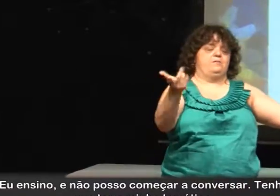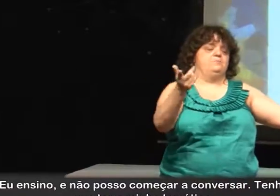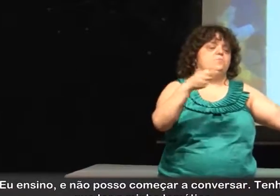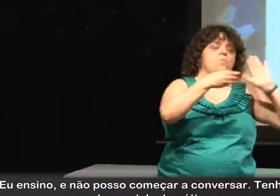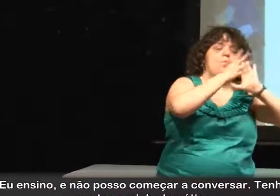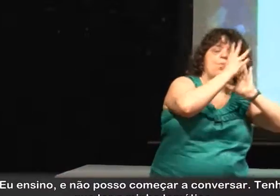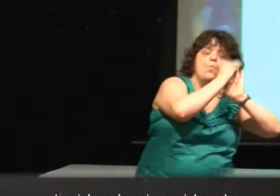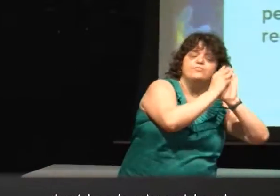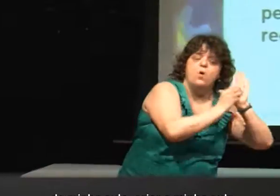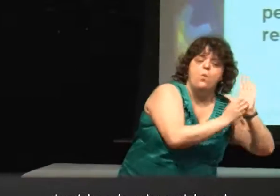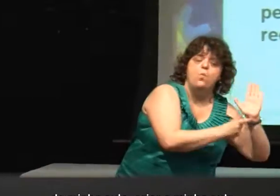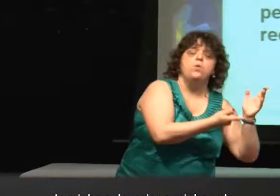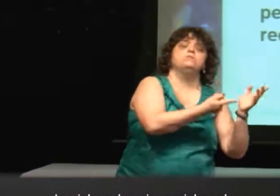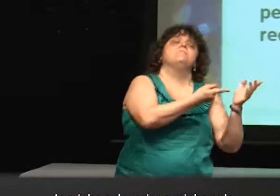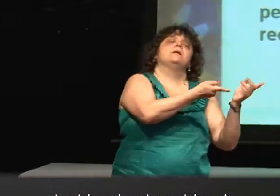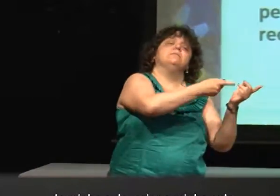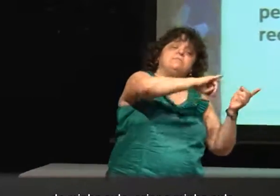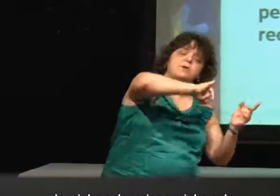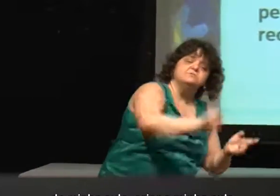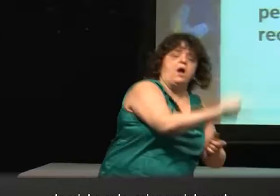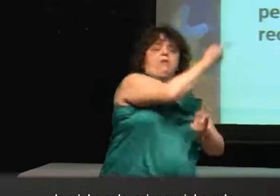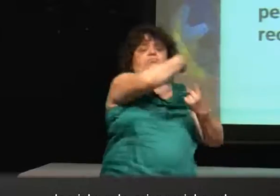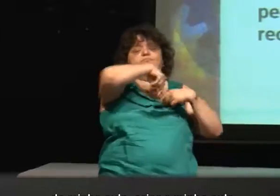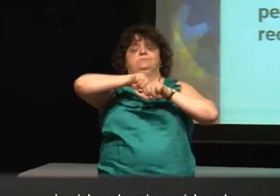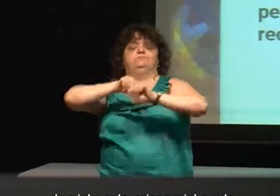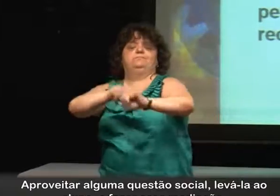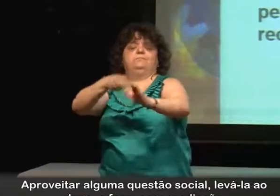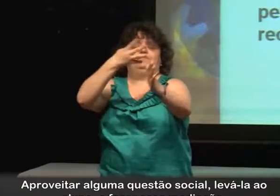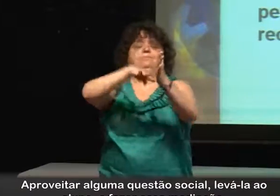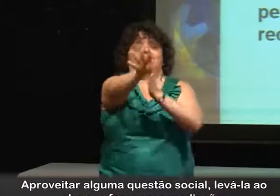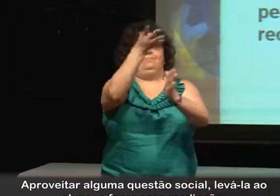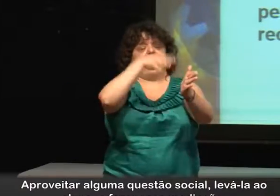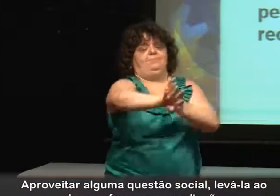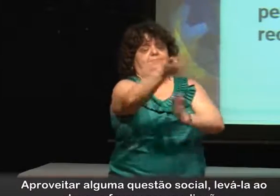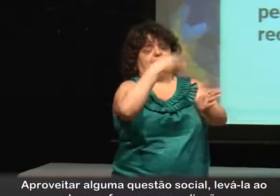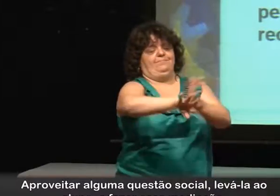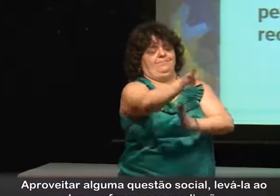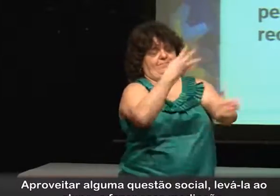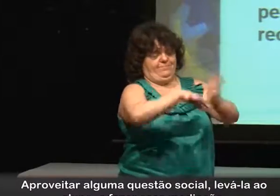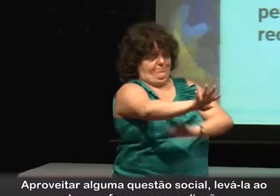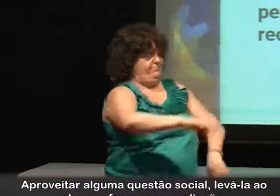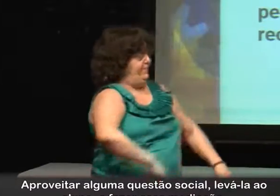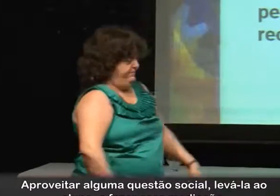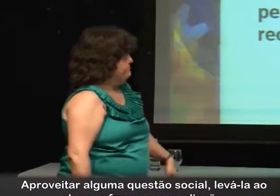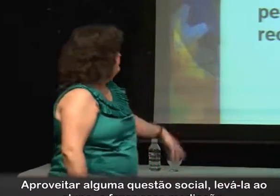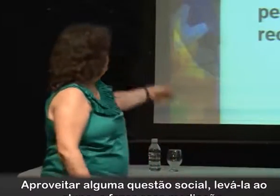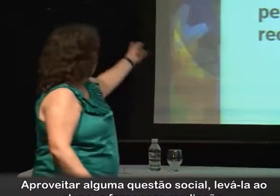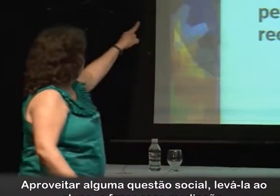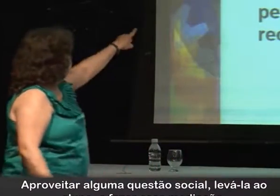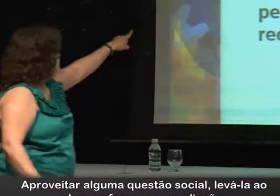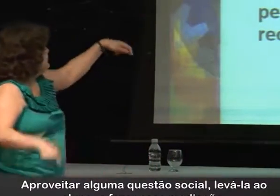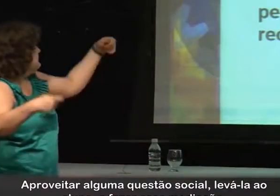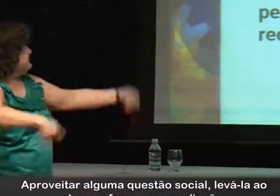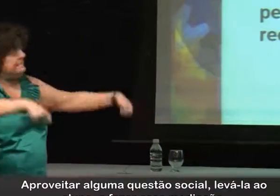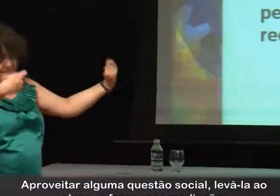minha temática da minha aula, criar a minha aula, aproveitar alguma questão social e